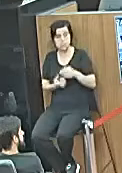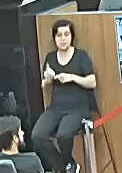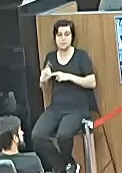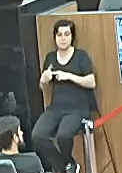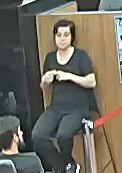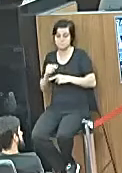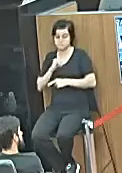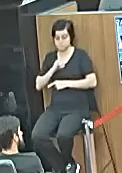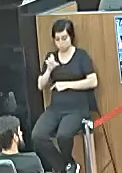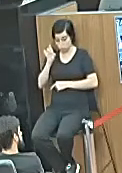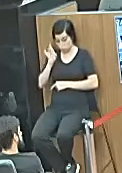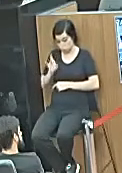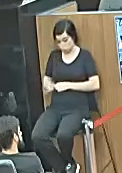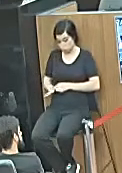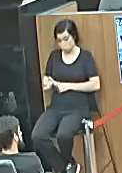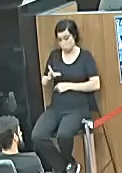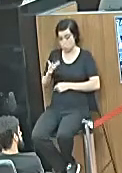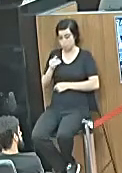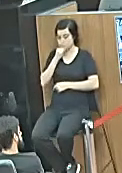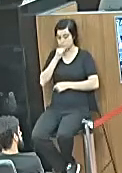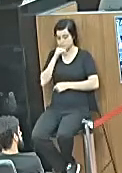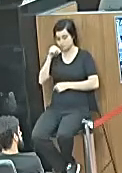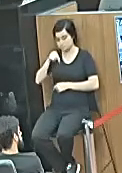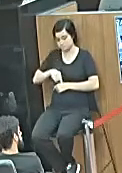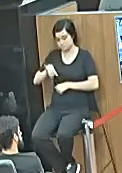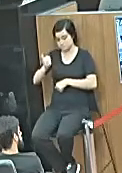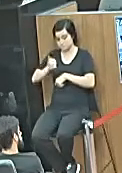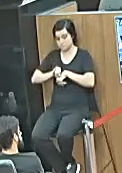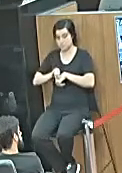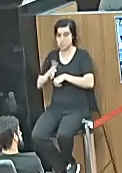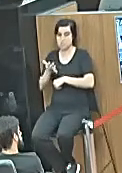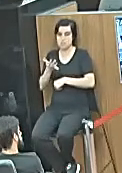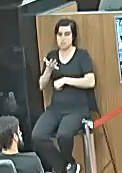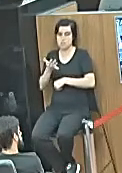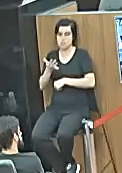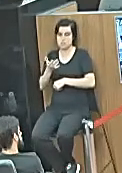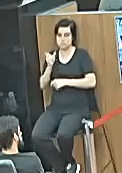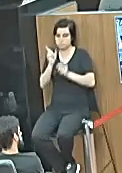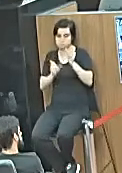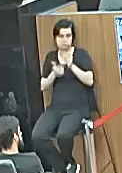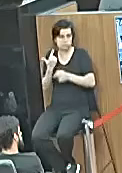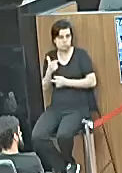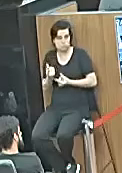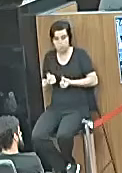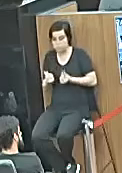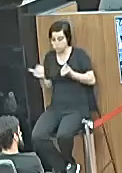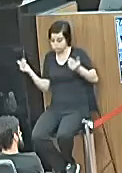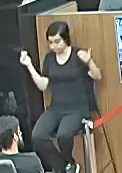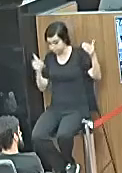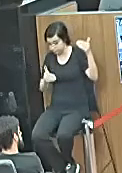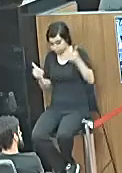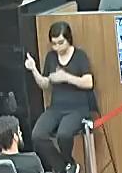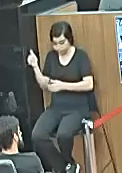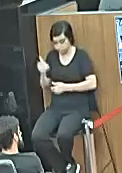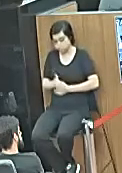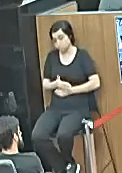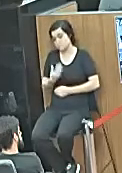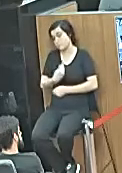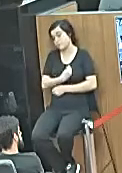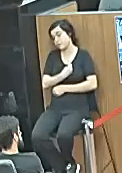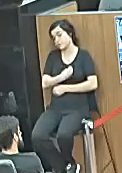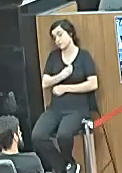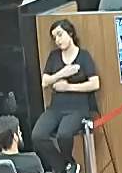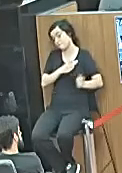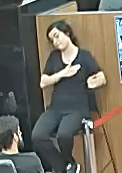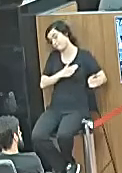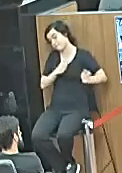centralizado aqui na capital a gente sabe que muitas vezes as pessoas não têm a condição necessária para virem até aqui é participar do